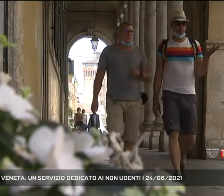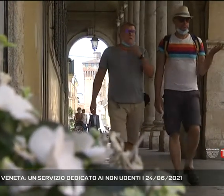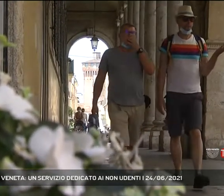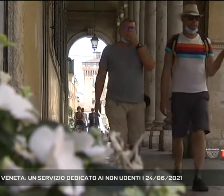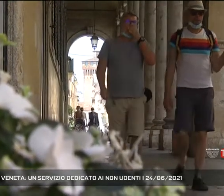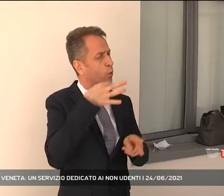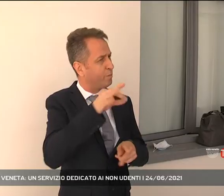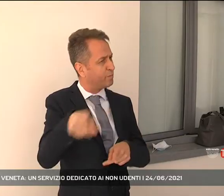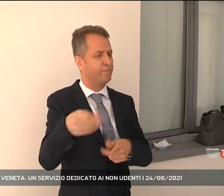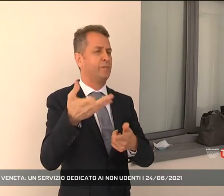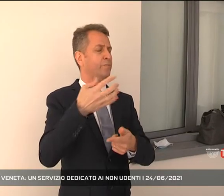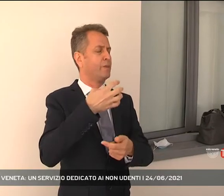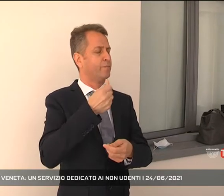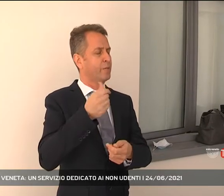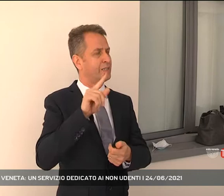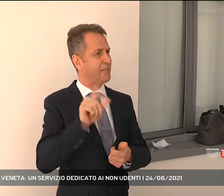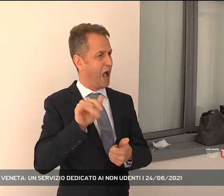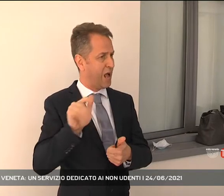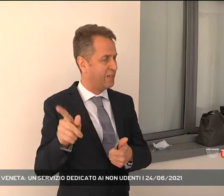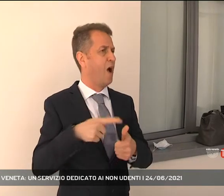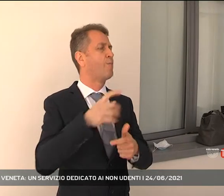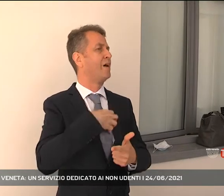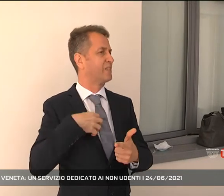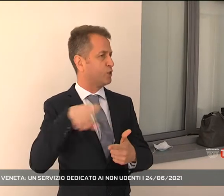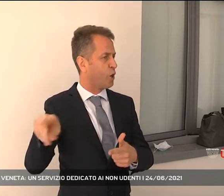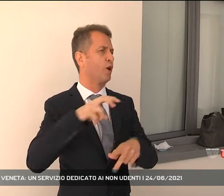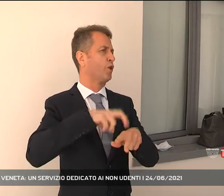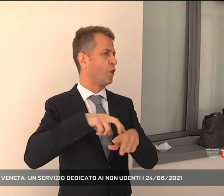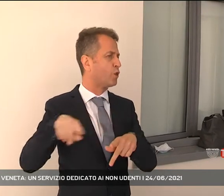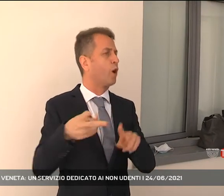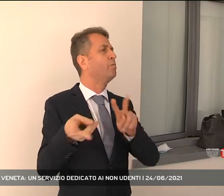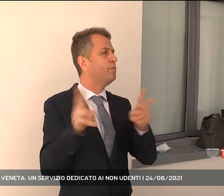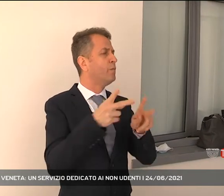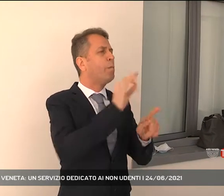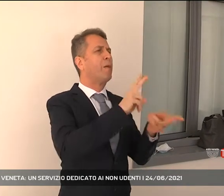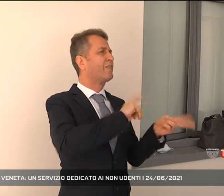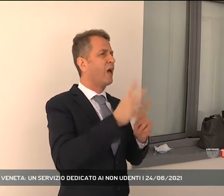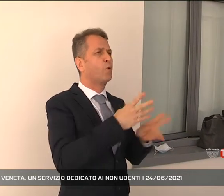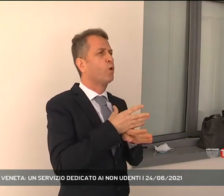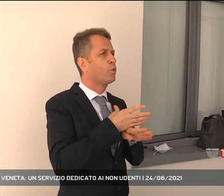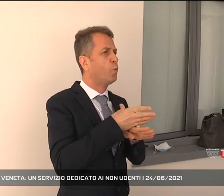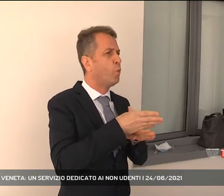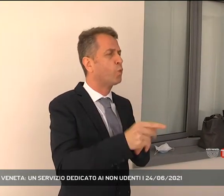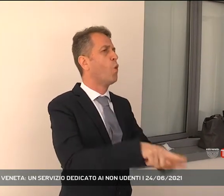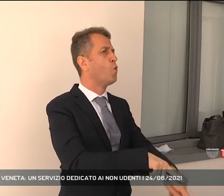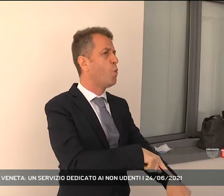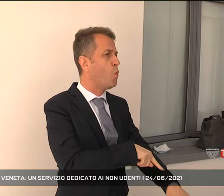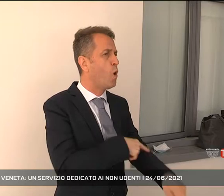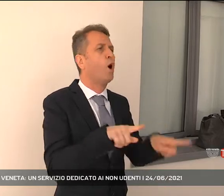dei non udenti che usano la lingua dei segni per connettersi con il resto del mondo a spiegarci i loro problemi quotidiani